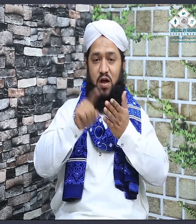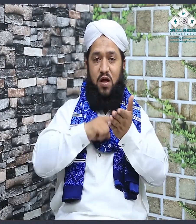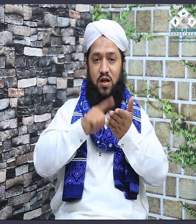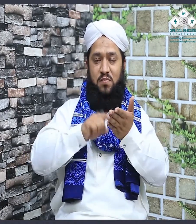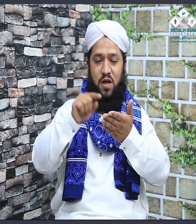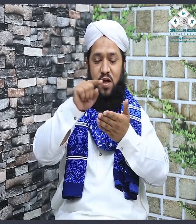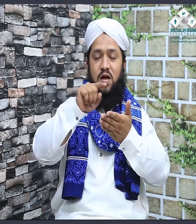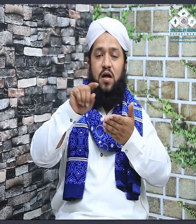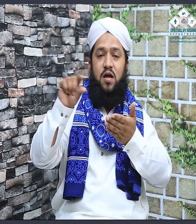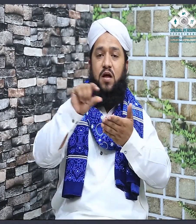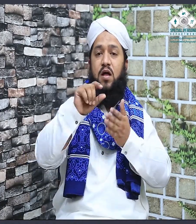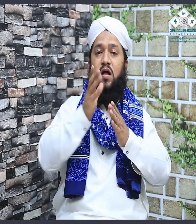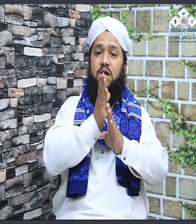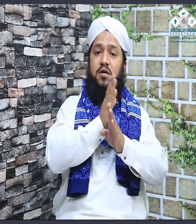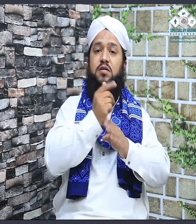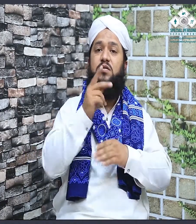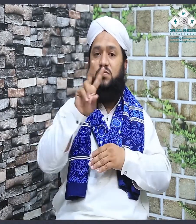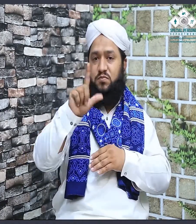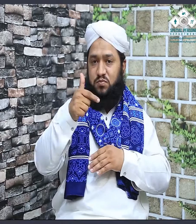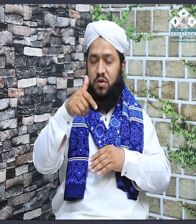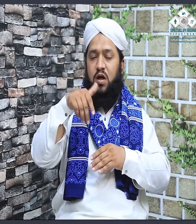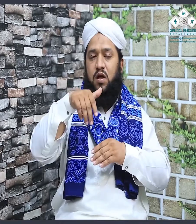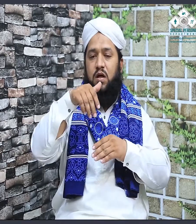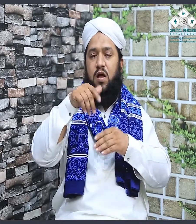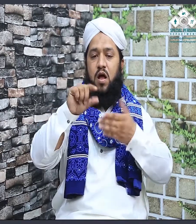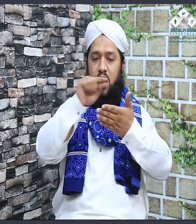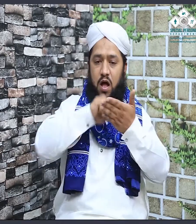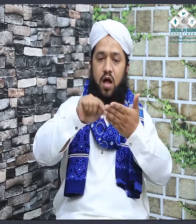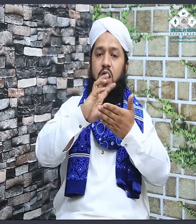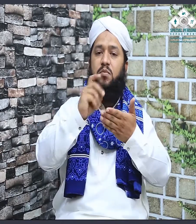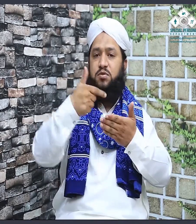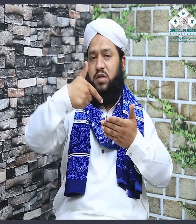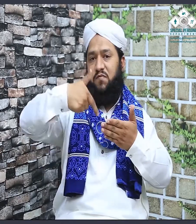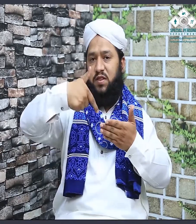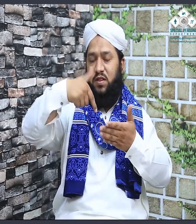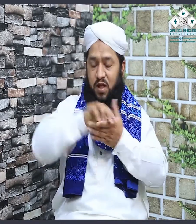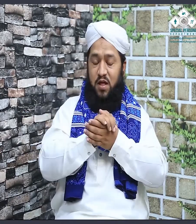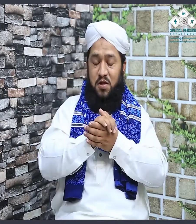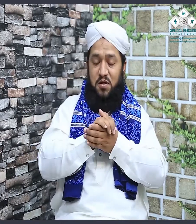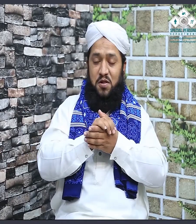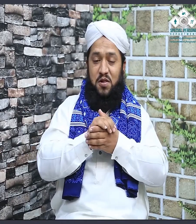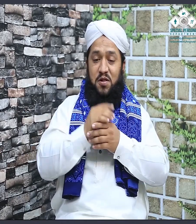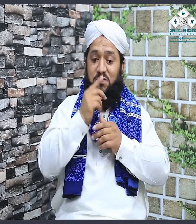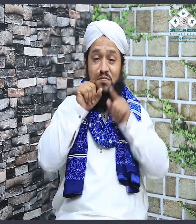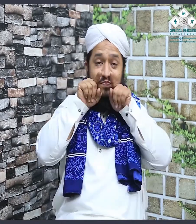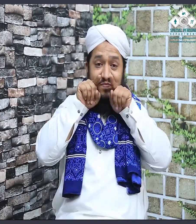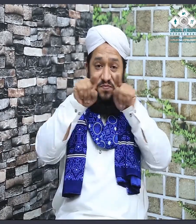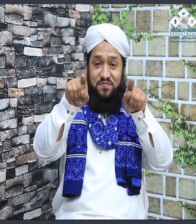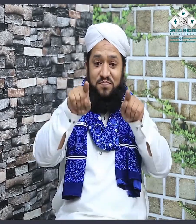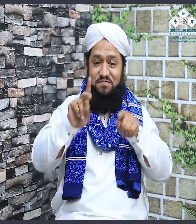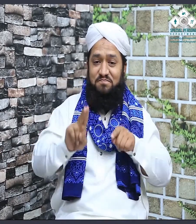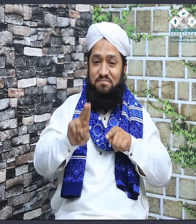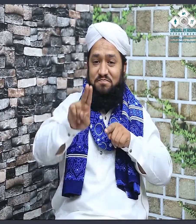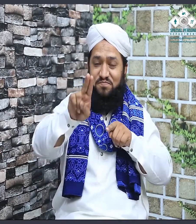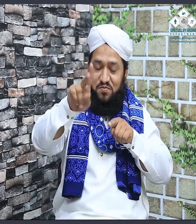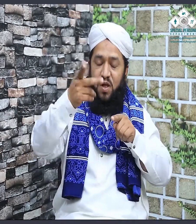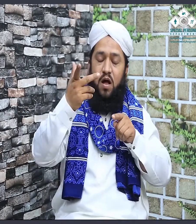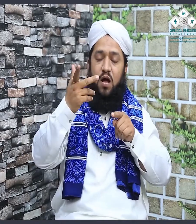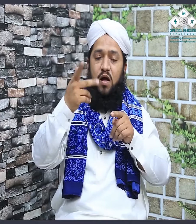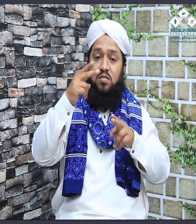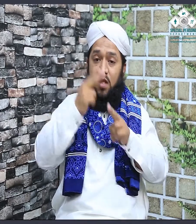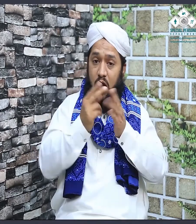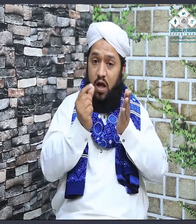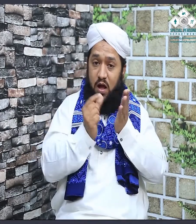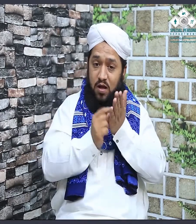27ویں پارے سورہ قمر آیت نمبر 7 میں ٹڈیوں کا ذکر اس طرح فرمایا کہ قیامت کے دن جو لوگ محشر کی طرف